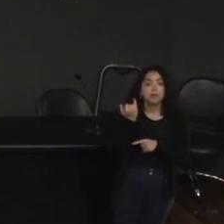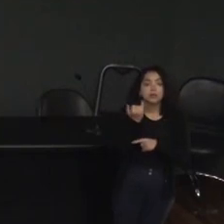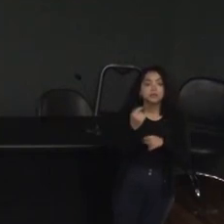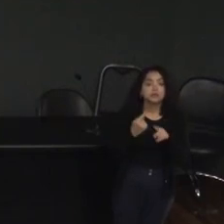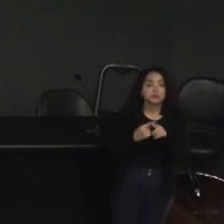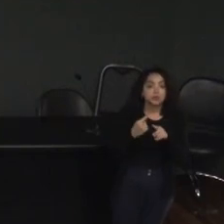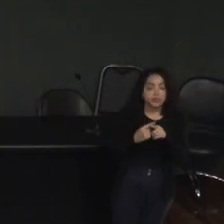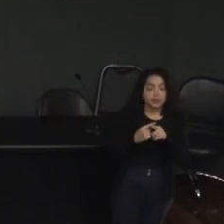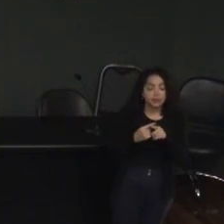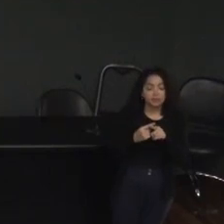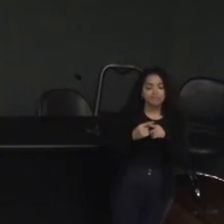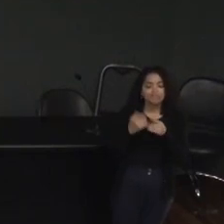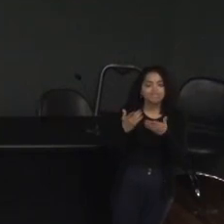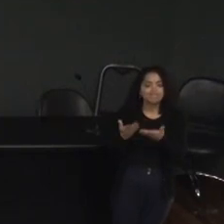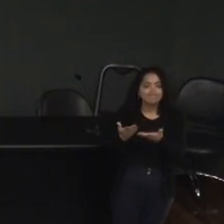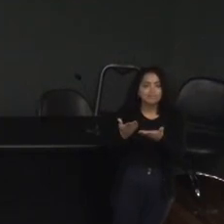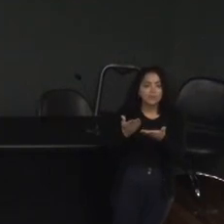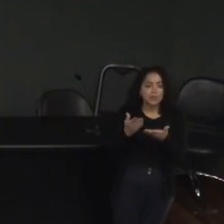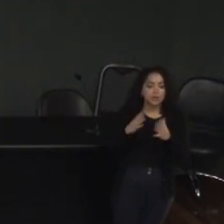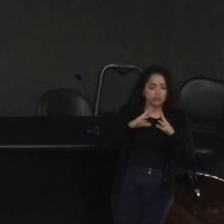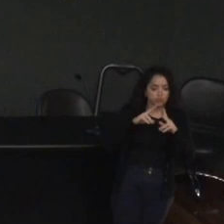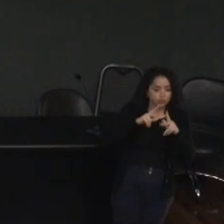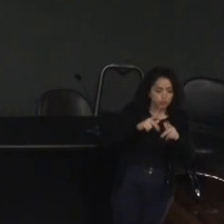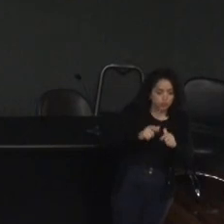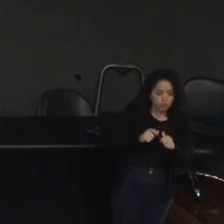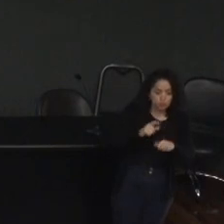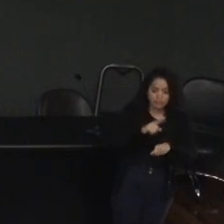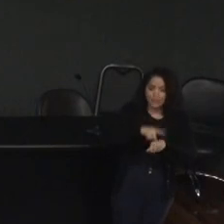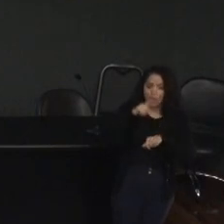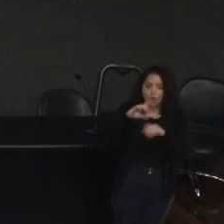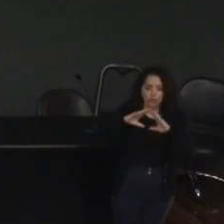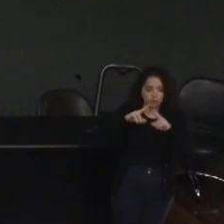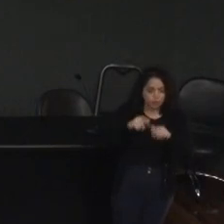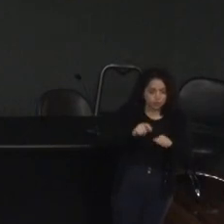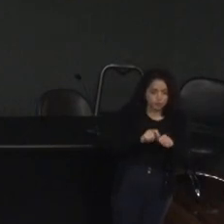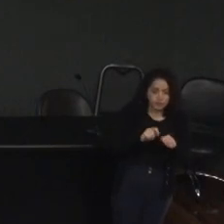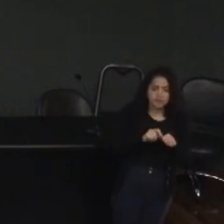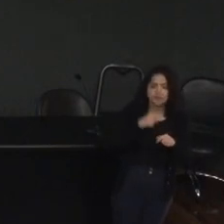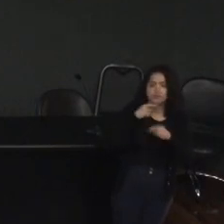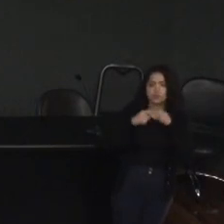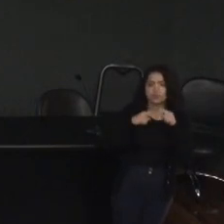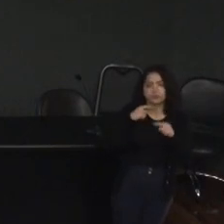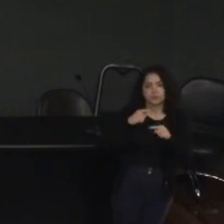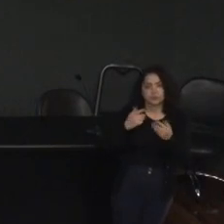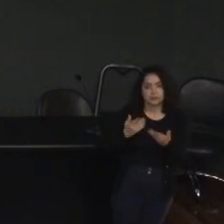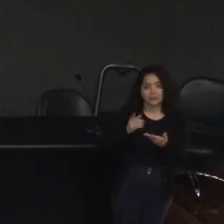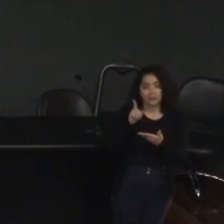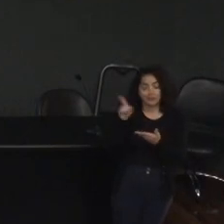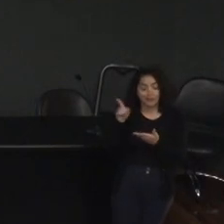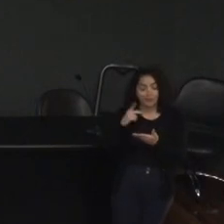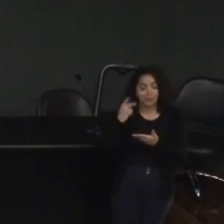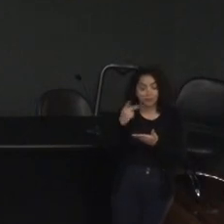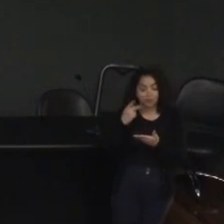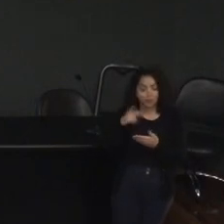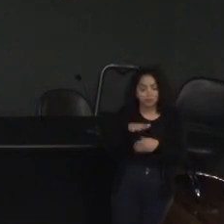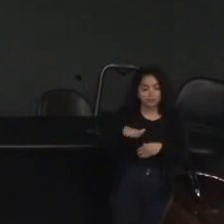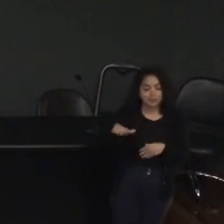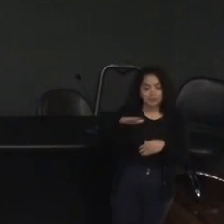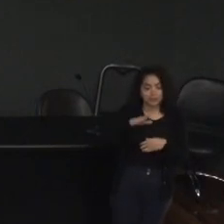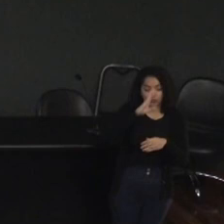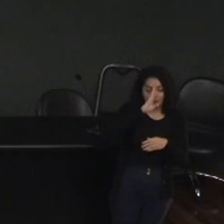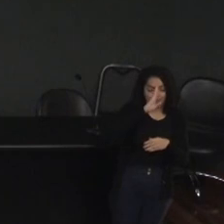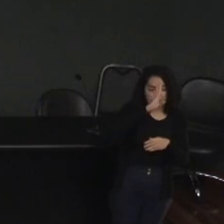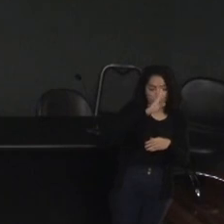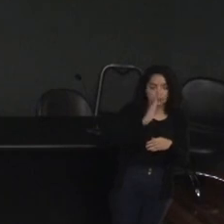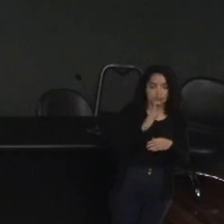justamente porque você não tem como fazer tudo ao mesmo tempo lembra que eu disse ontem lá da procuradoria tal você vai priorizar e